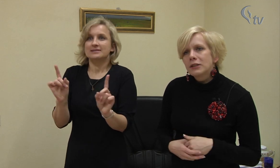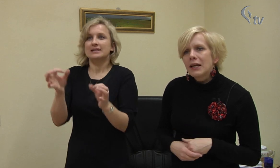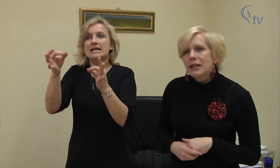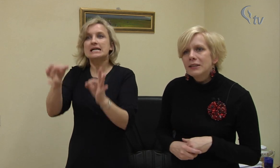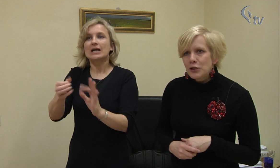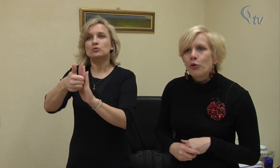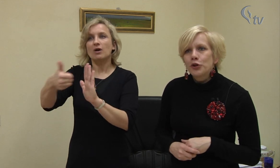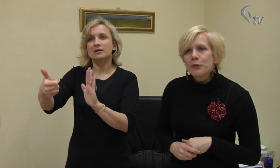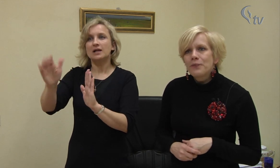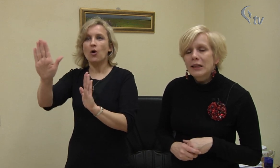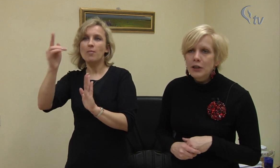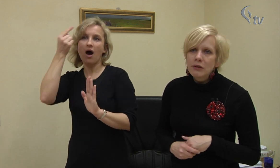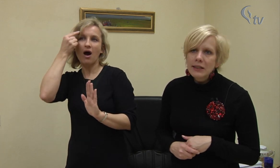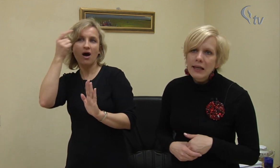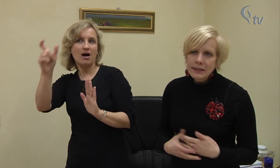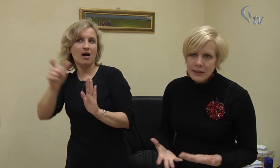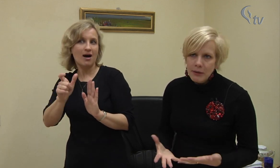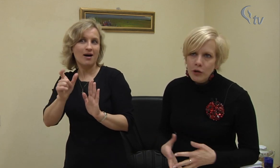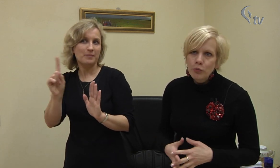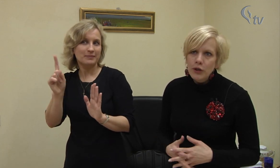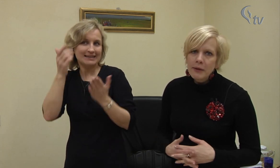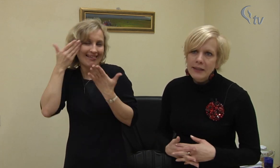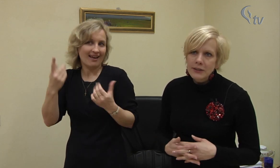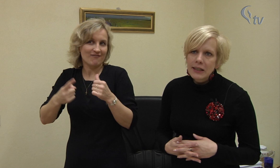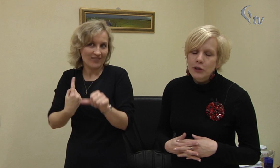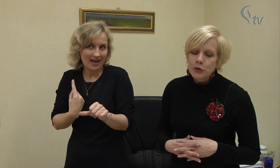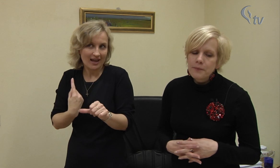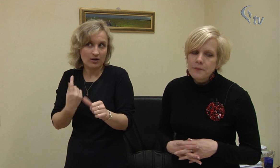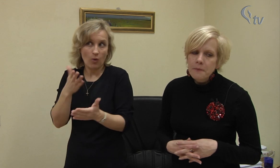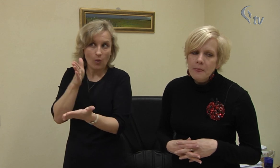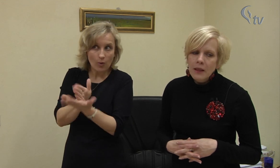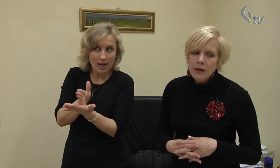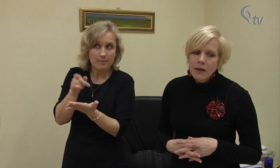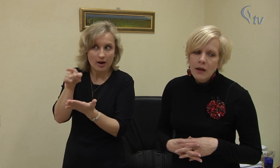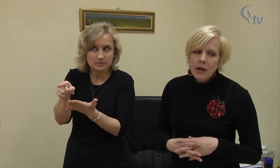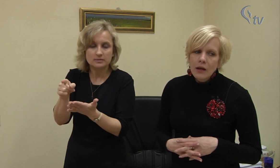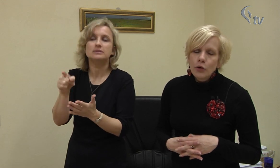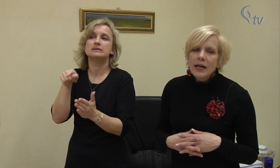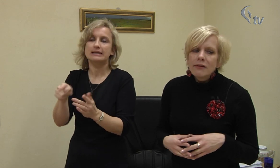õiguskantsleri seisukoht. Et lähtuvalt sellest siis me nagu püüamegi edasi liikuda. Kui jääda veel